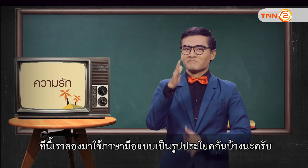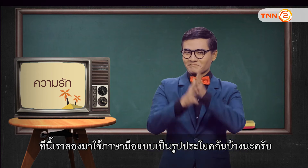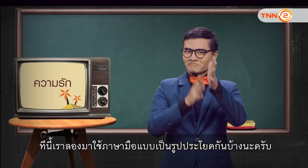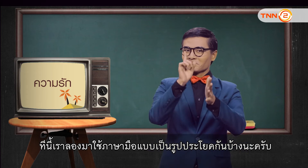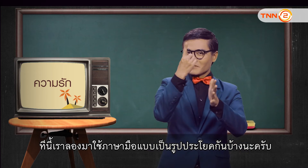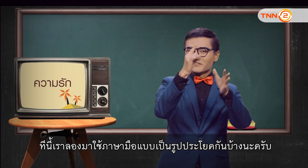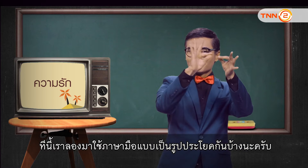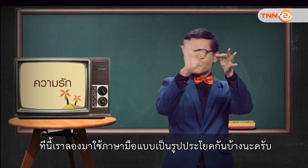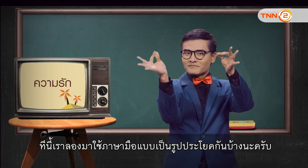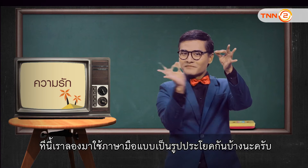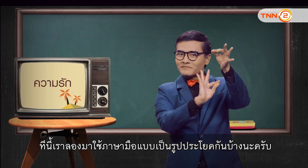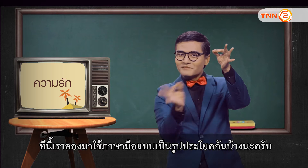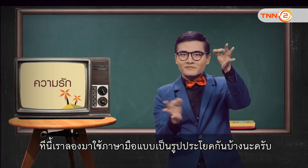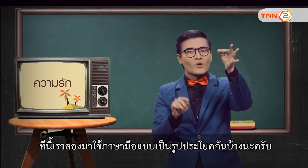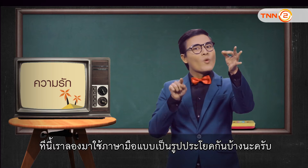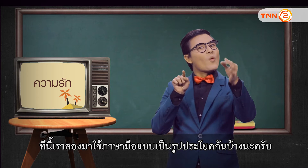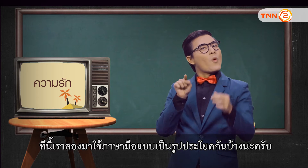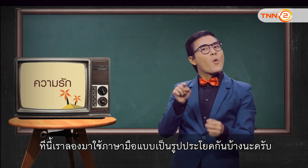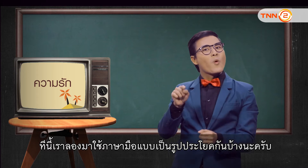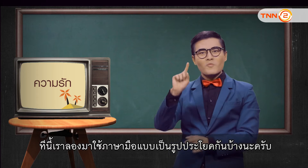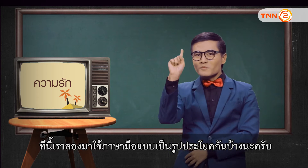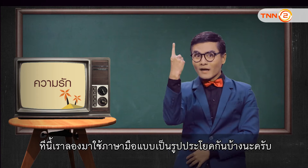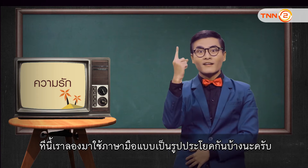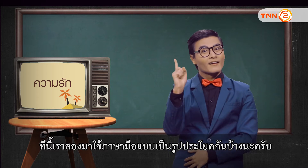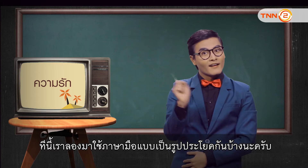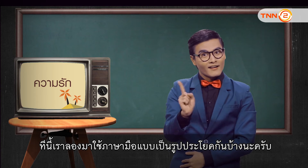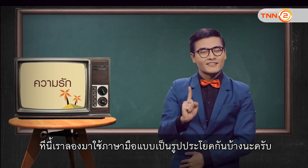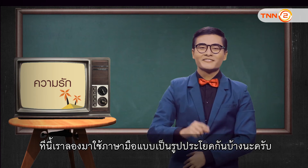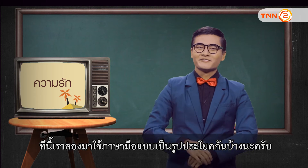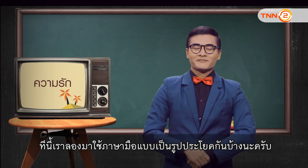ทีนี้เรามาลองใช้ภาษามือแบบเป็นรูปประโยคกันดูนะครับ